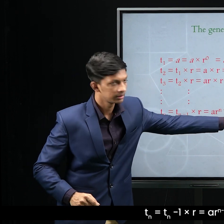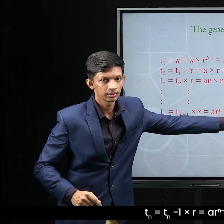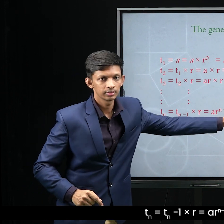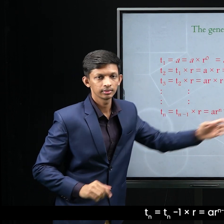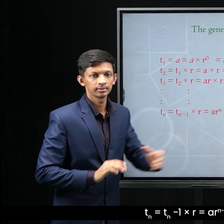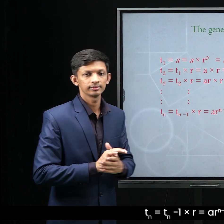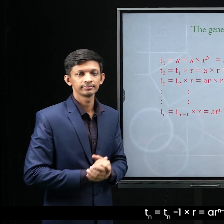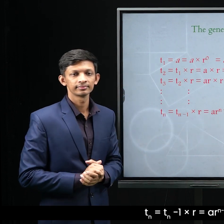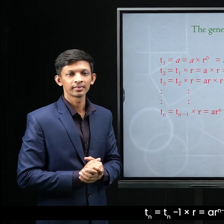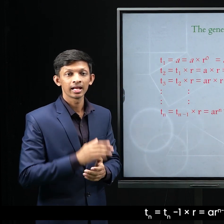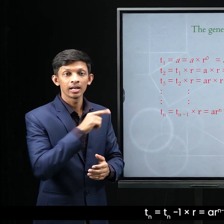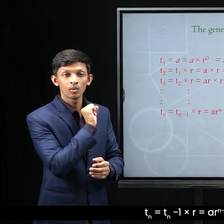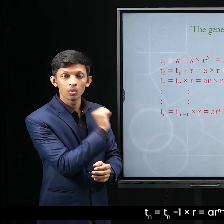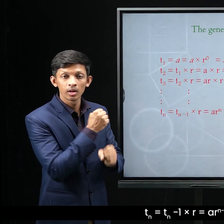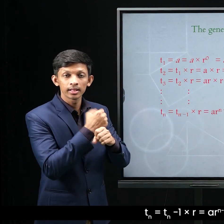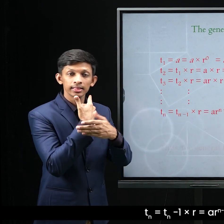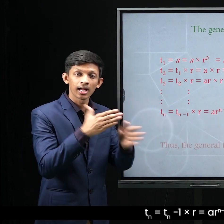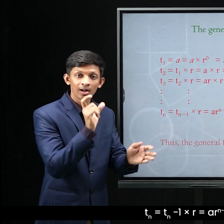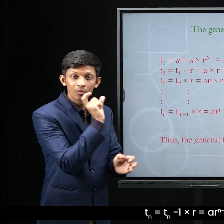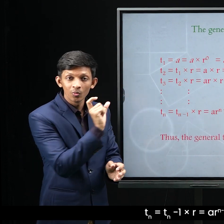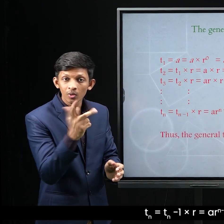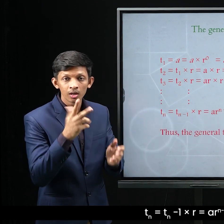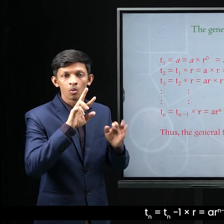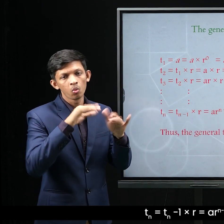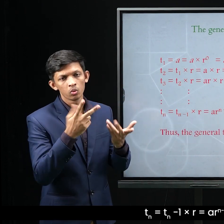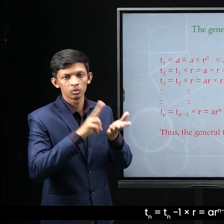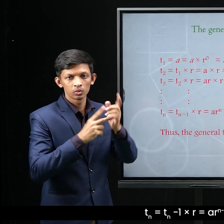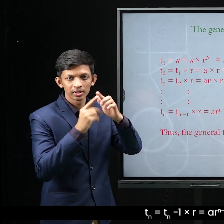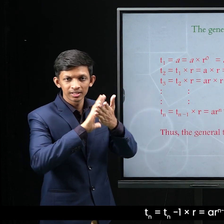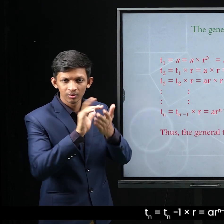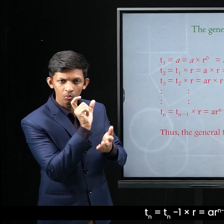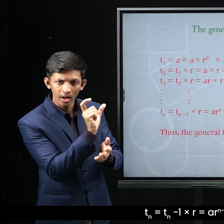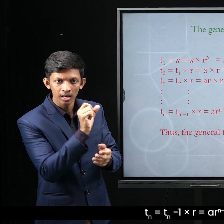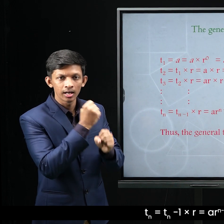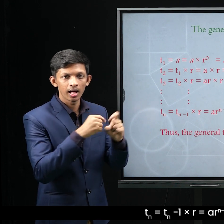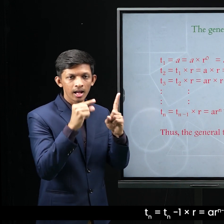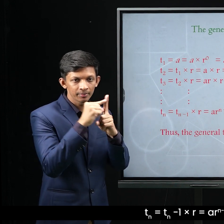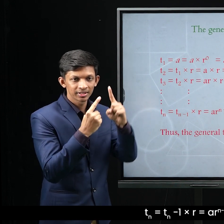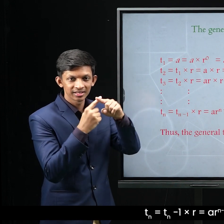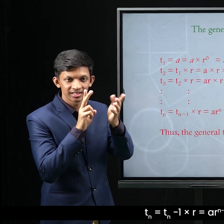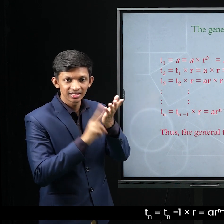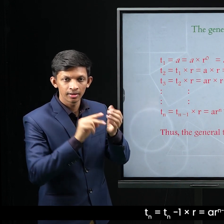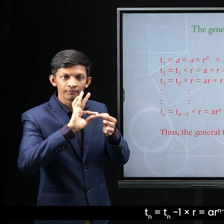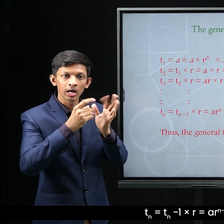ಪವರ್ 3 -1 ಇತ್ಯಾದಿ. TN -1 ಇಂಟು R AR ಪವರ್ n -2 ಇಂಟು